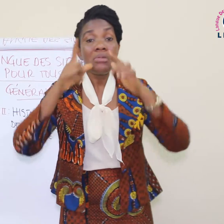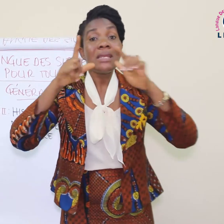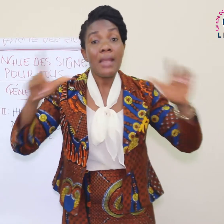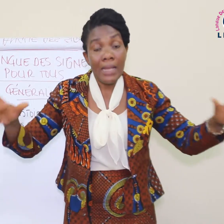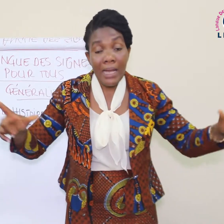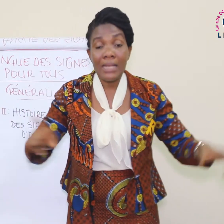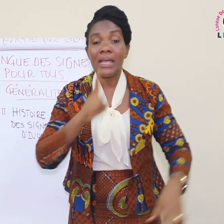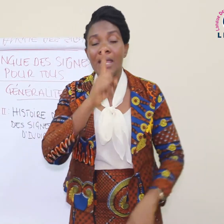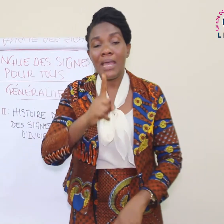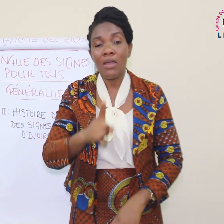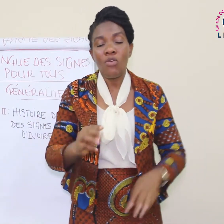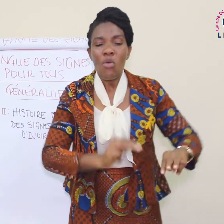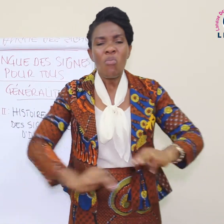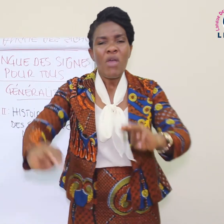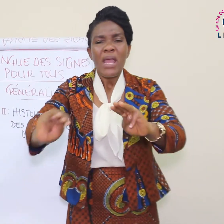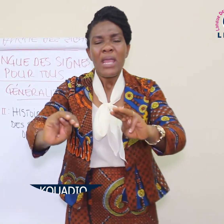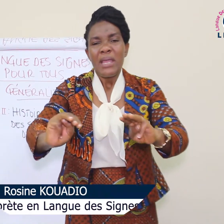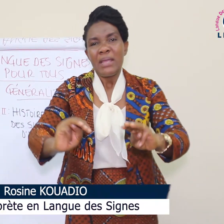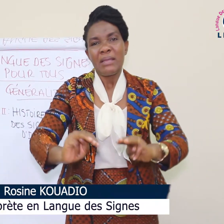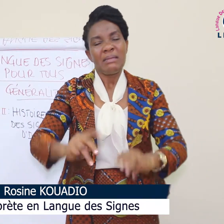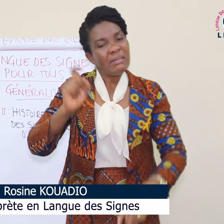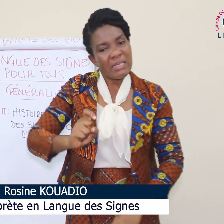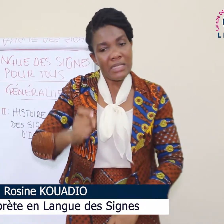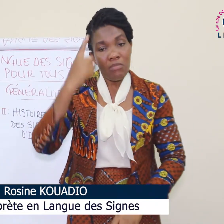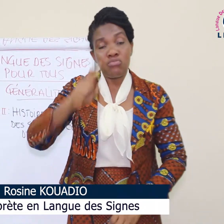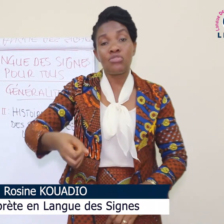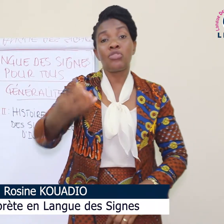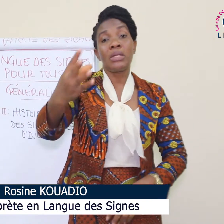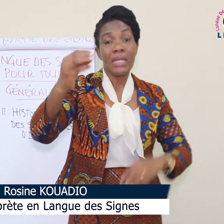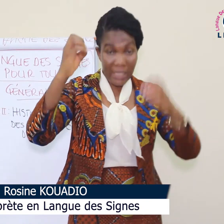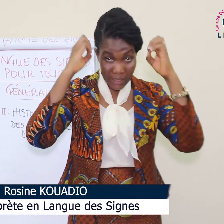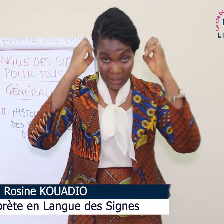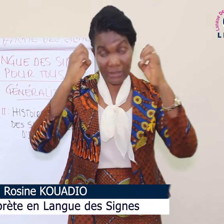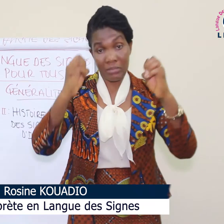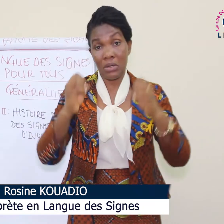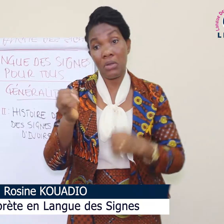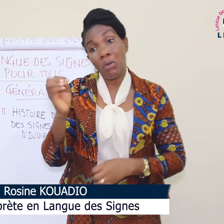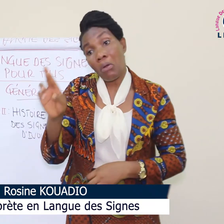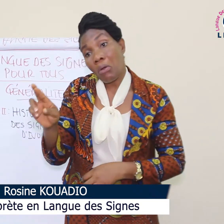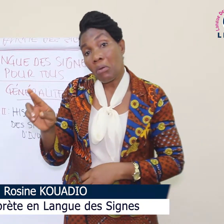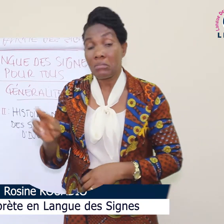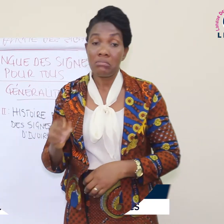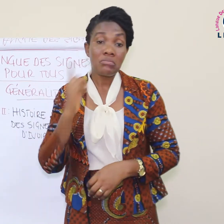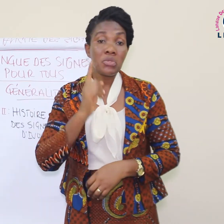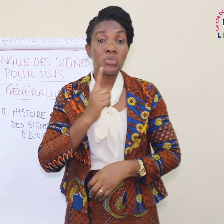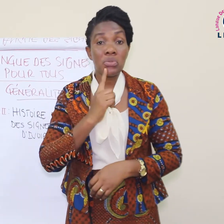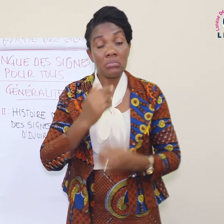la cause de l'instruction. Or, le sourd n'en possède pas. Une